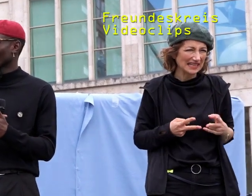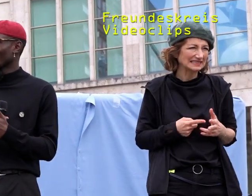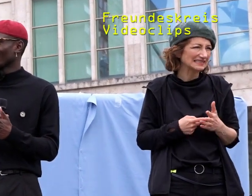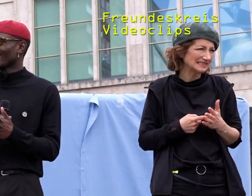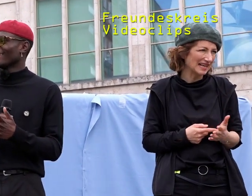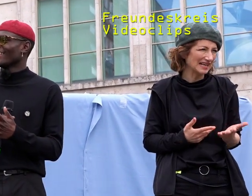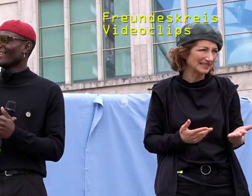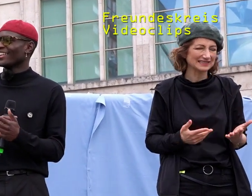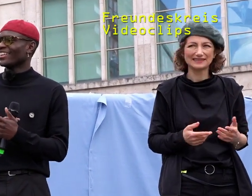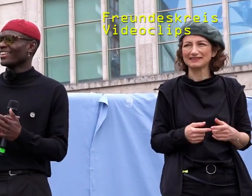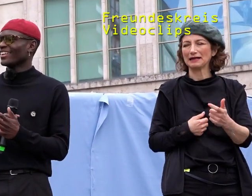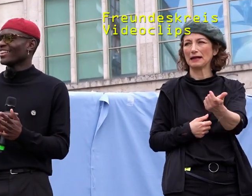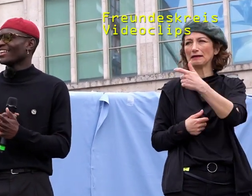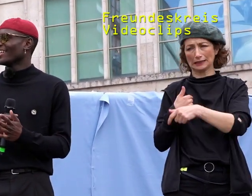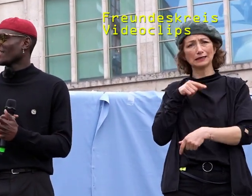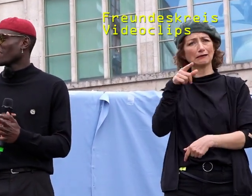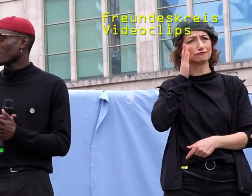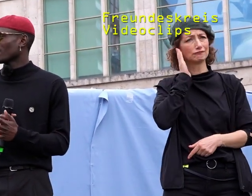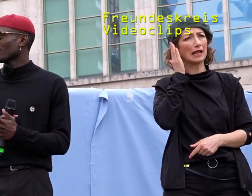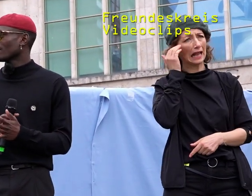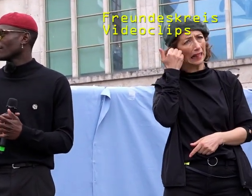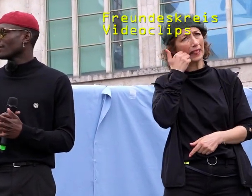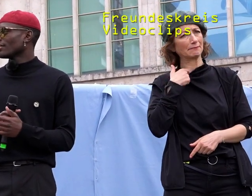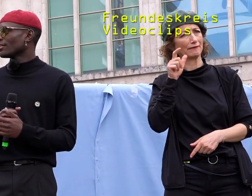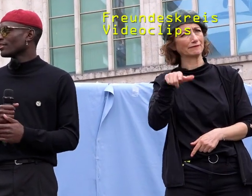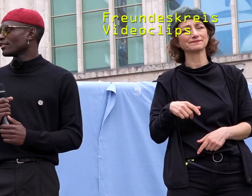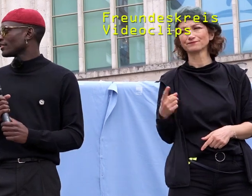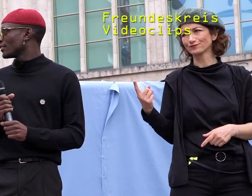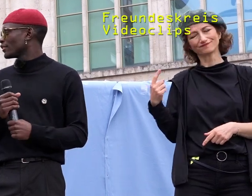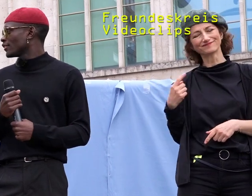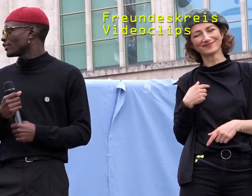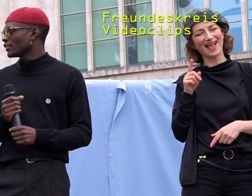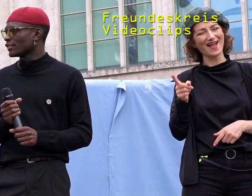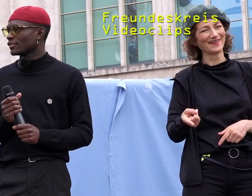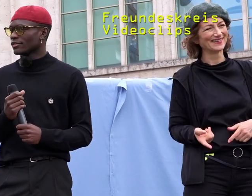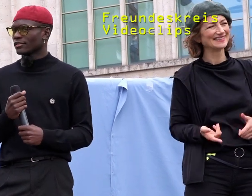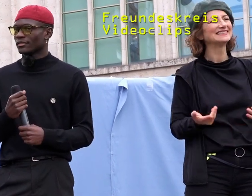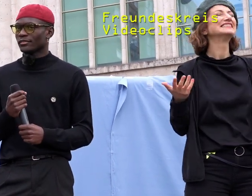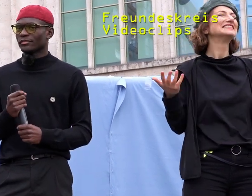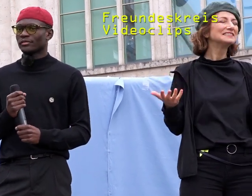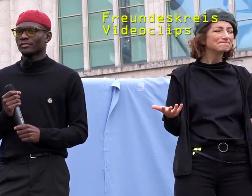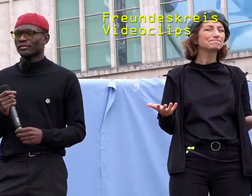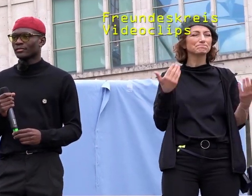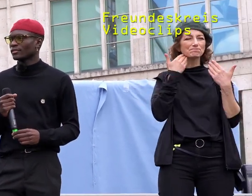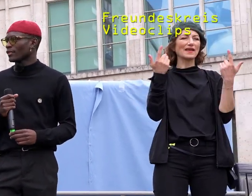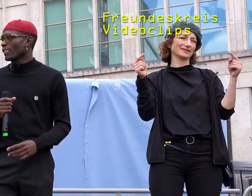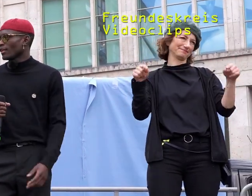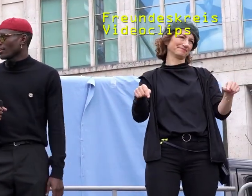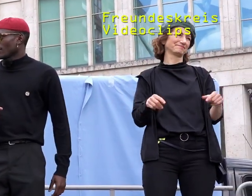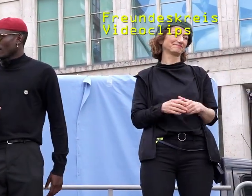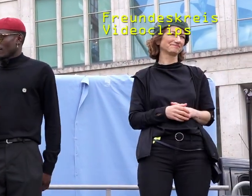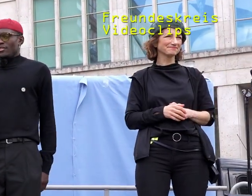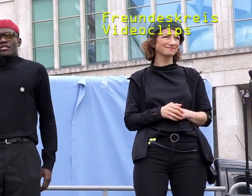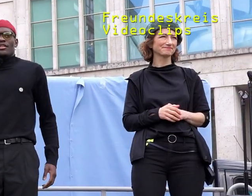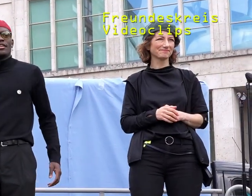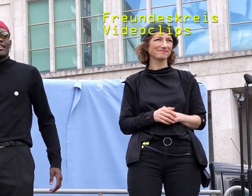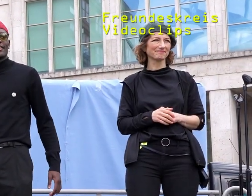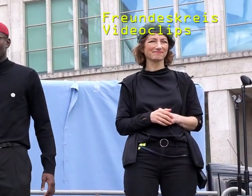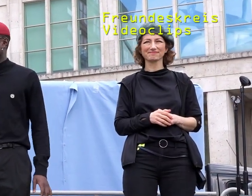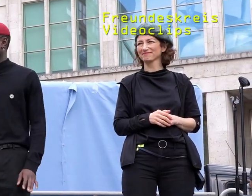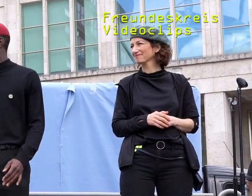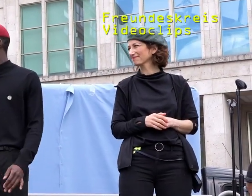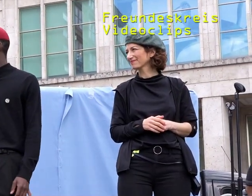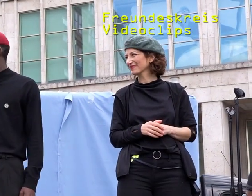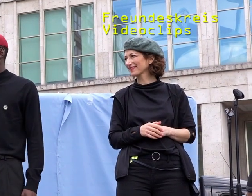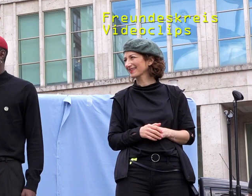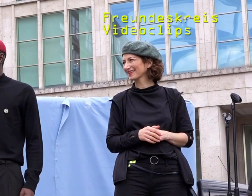Ich hab dich auch lieb. I swear I do. Danke, dass ihr hier wart. Gaspar, du wolltest auch noch was sagen. Entschuldigung.